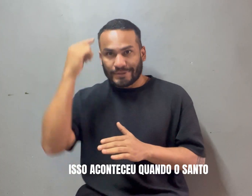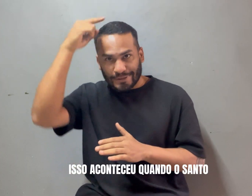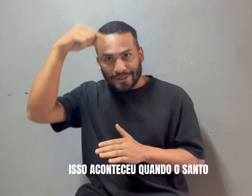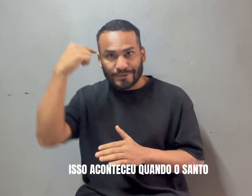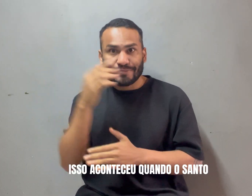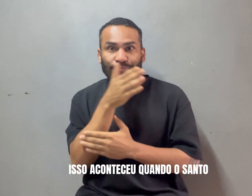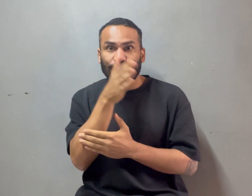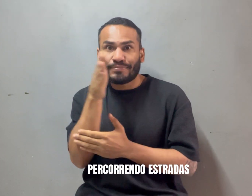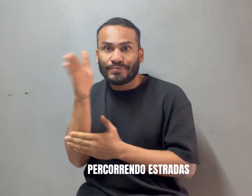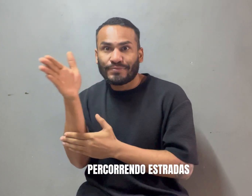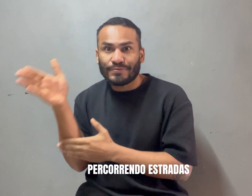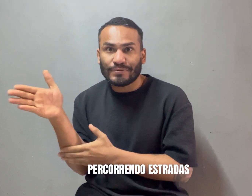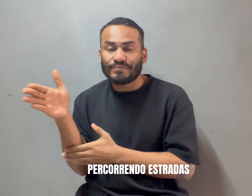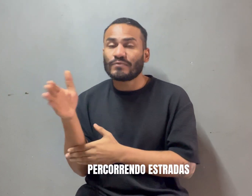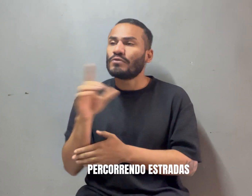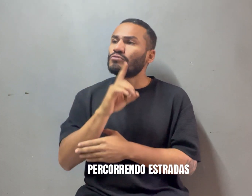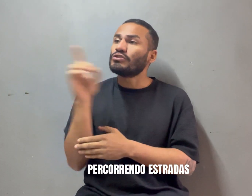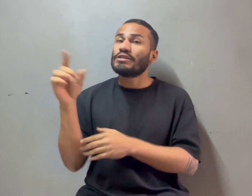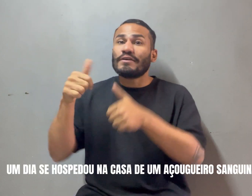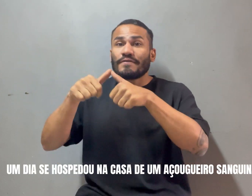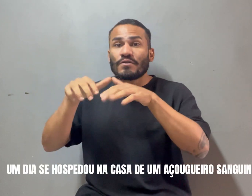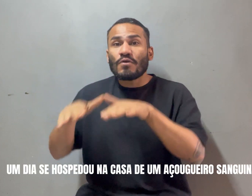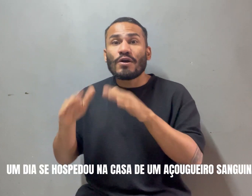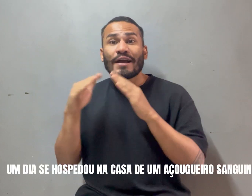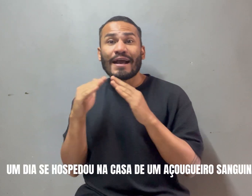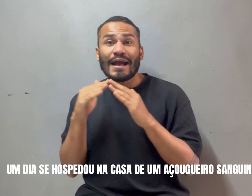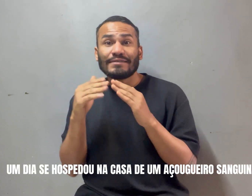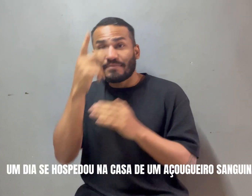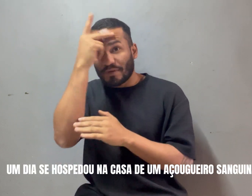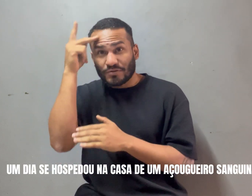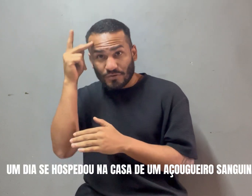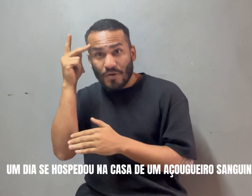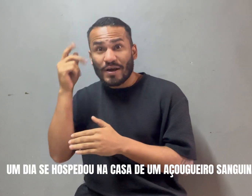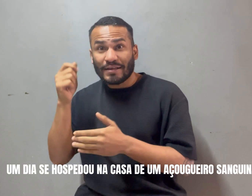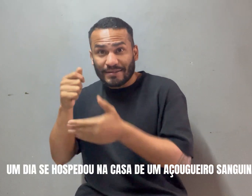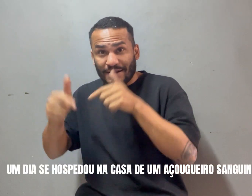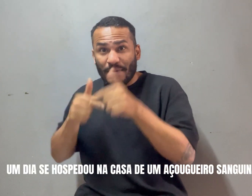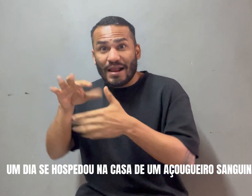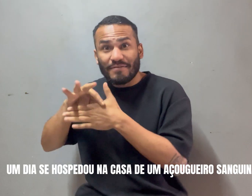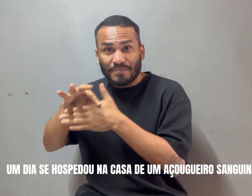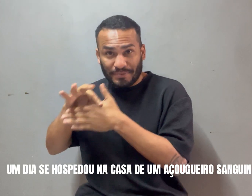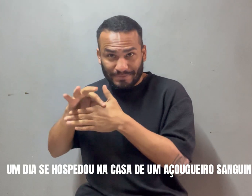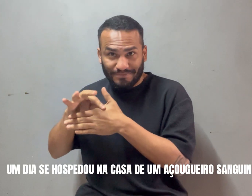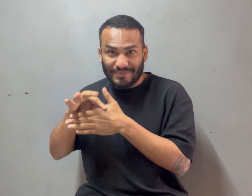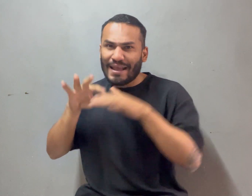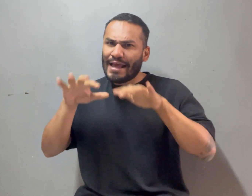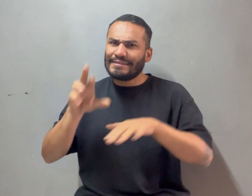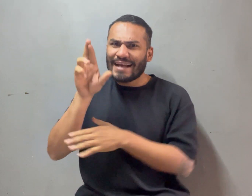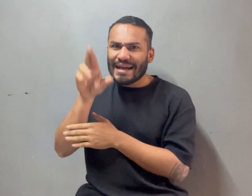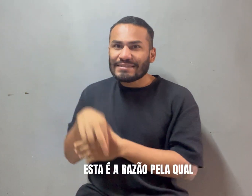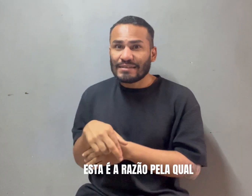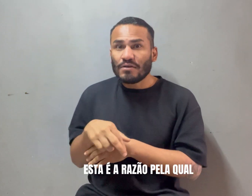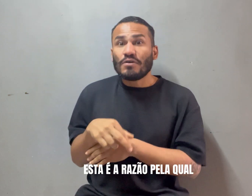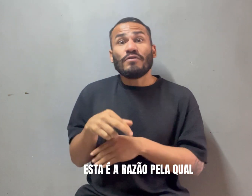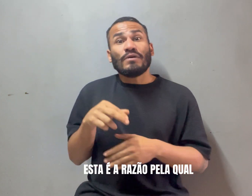quando o santo, percorrendo estradas, um dia se hospedou na casa de um açougueiro sanguinário. Esta é a razão pela